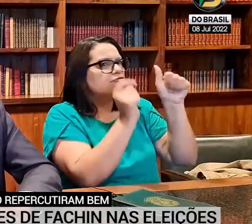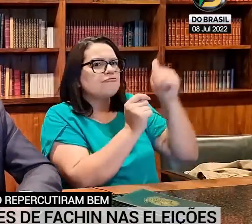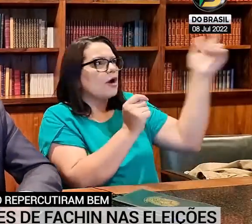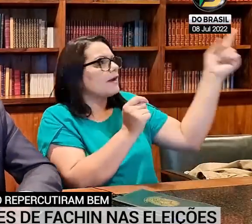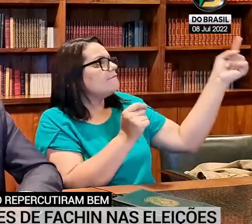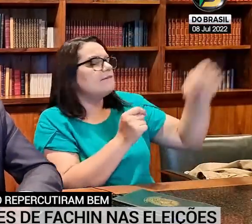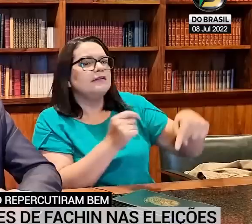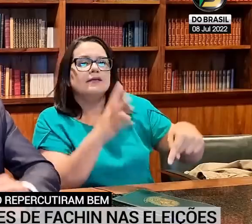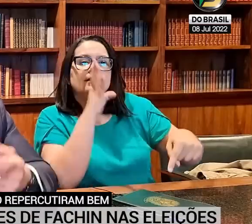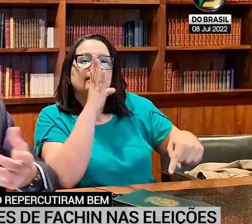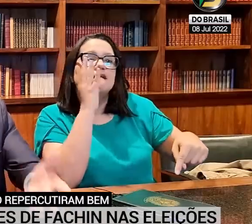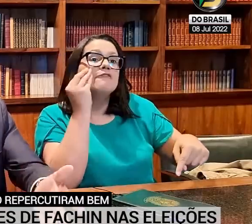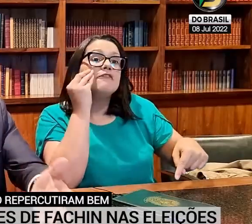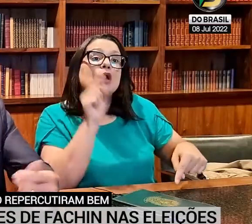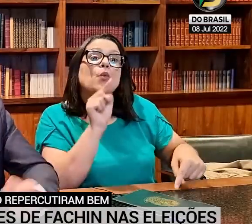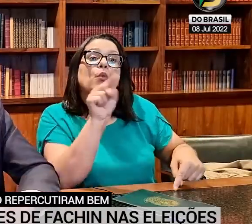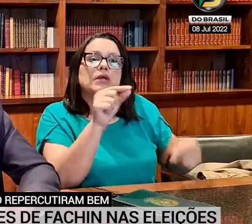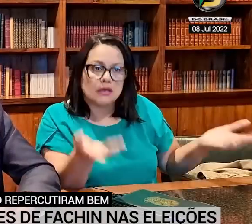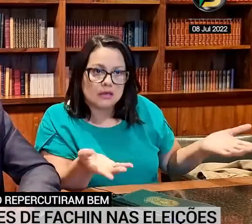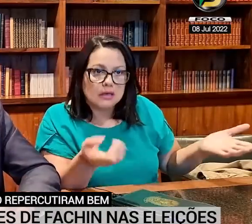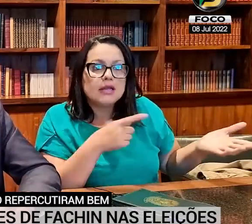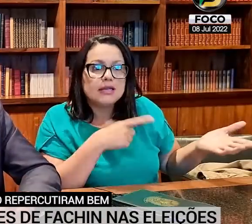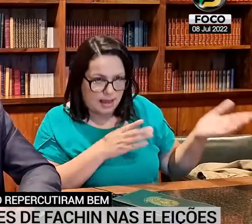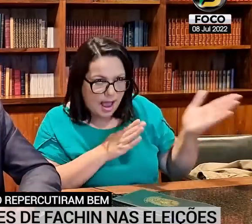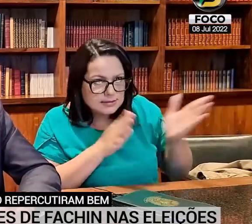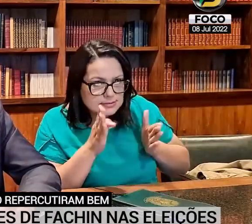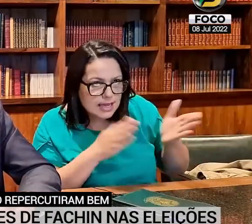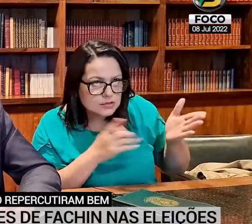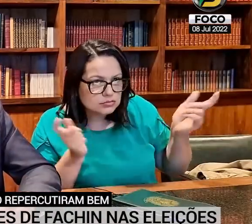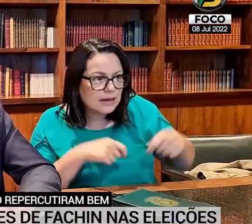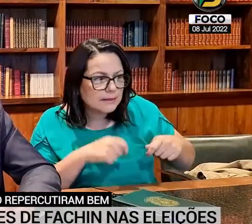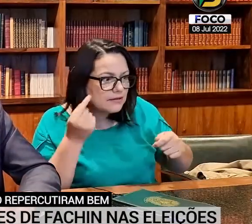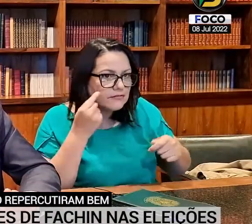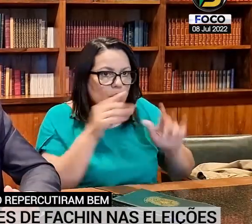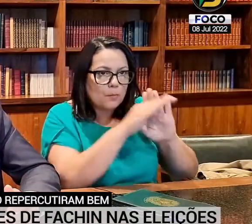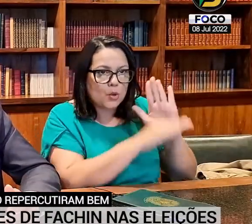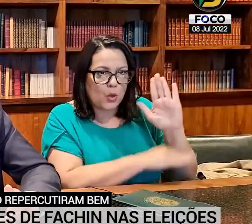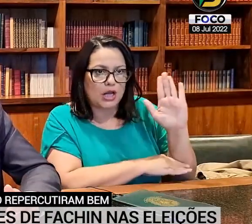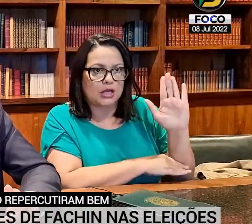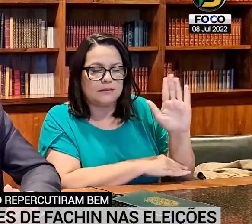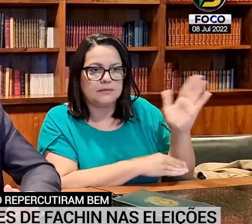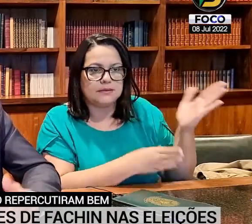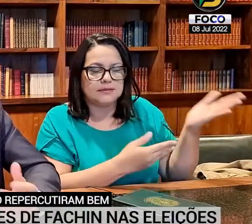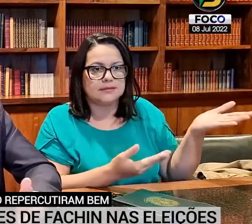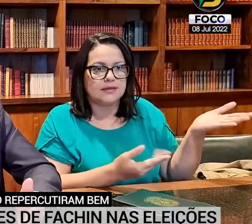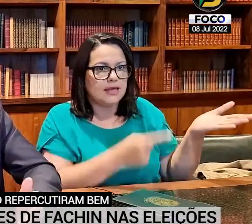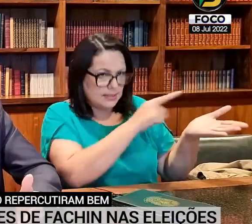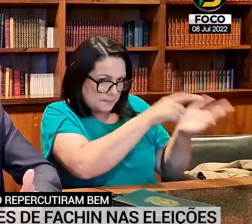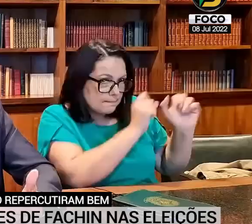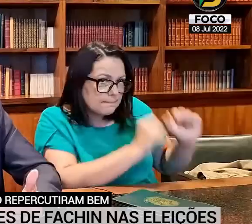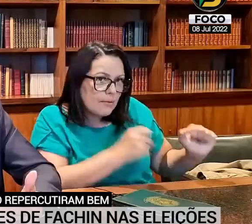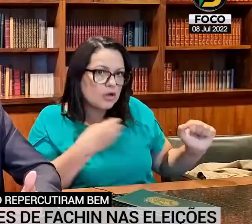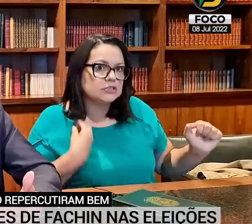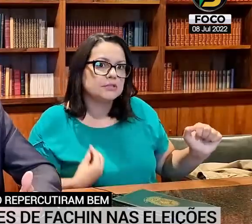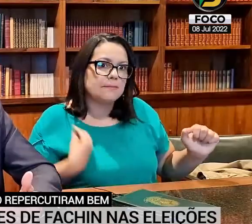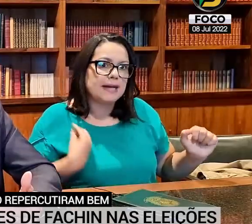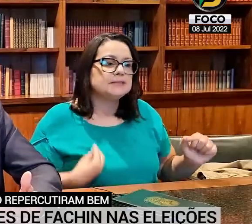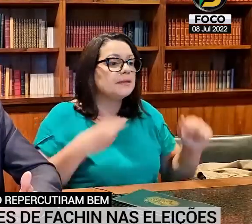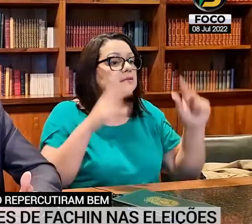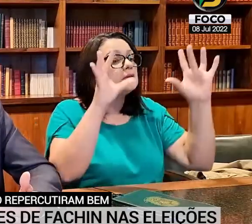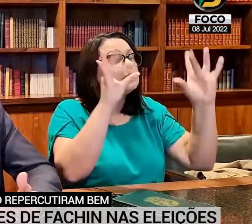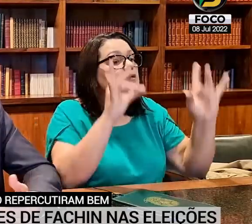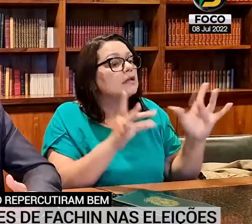aqui esse acesso ao programa eles vão poder participar da